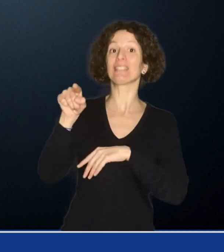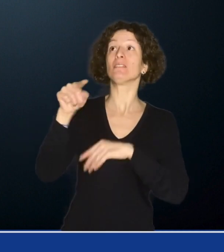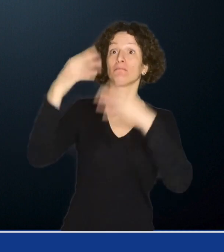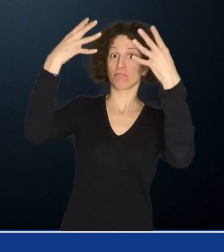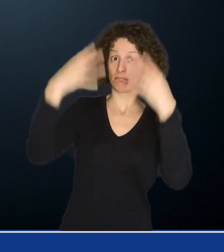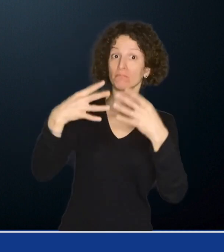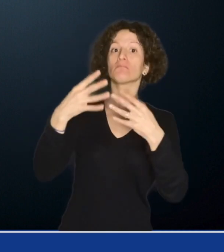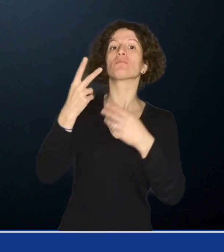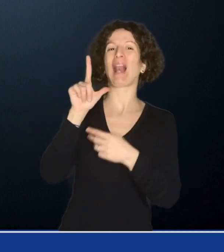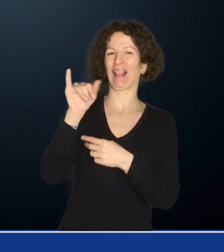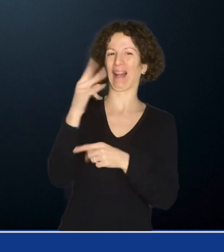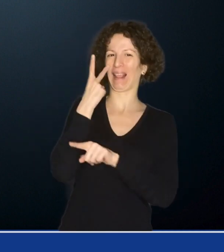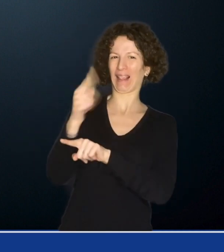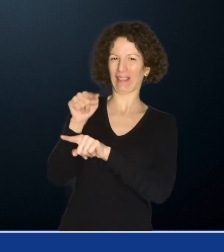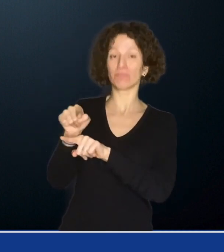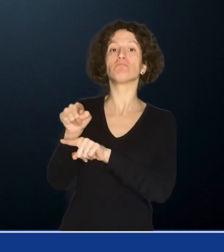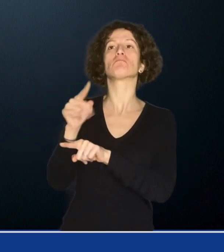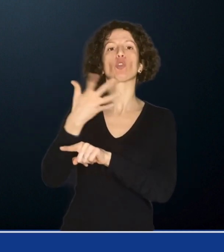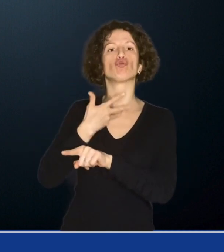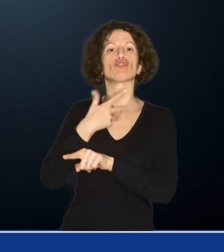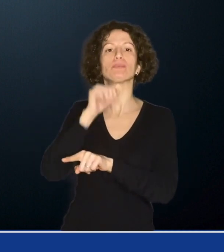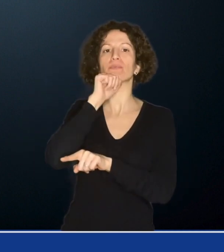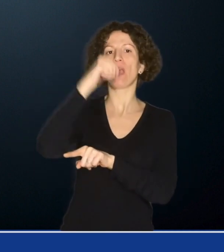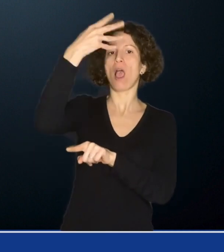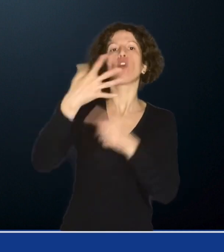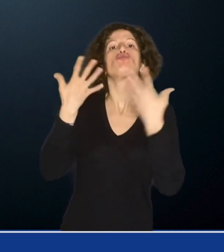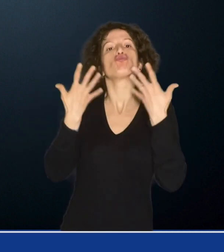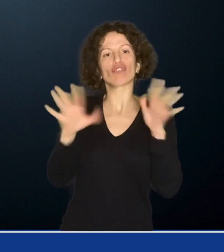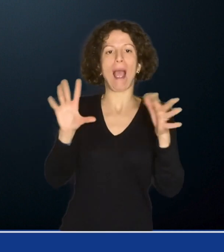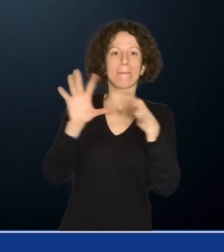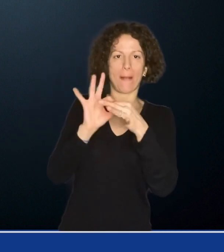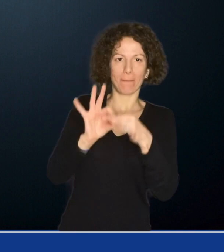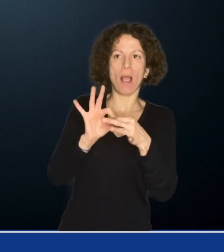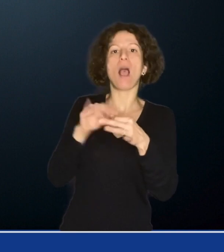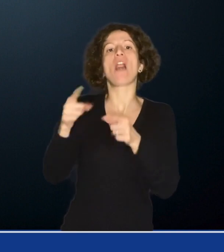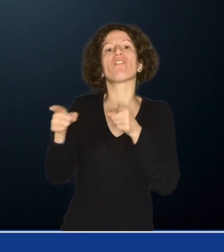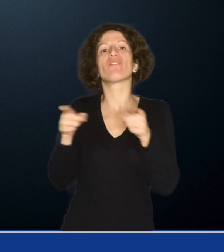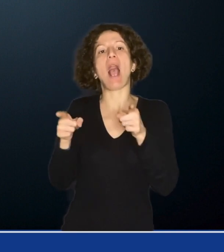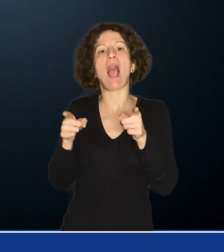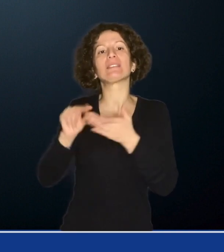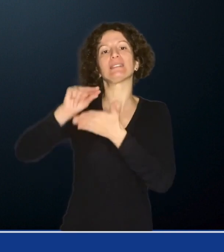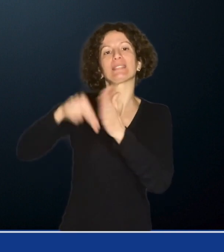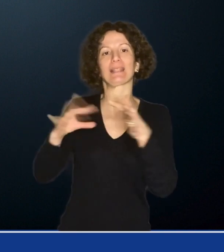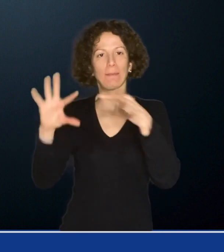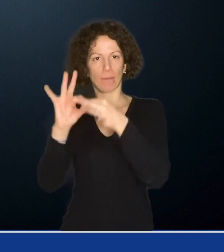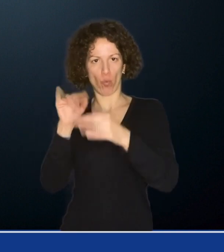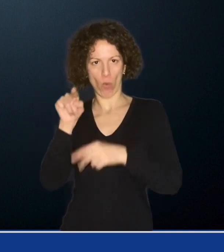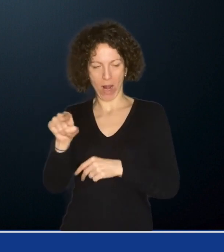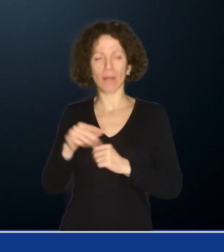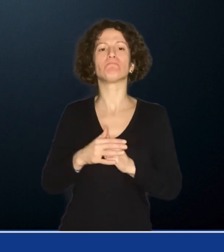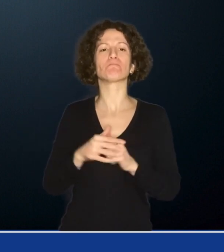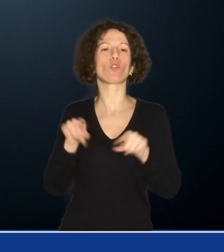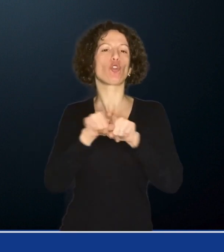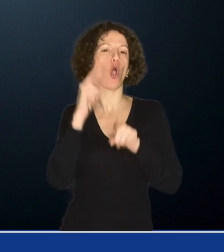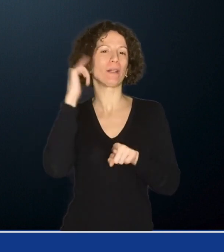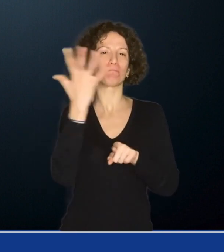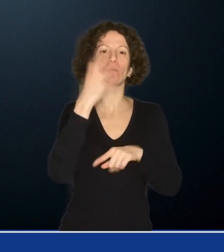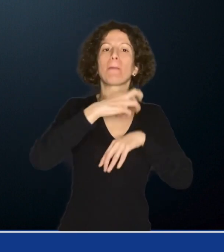e quelle in fase di stipula sono pubblicizzate sul sito della Presidenza del Consiglio dei Ministri al link che trovate nella